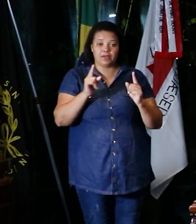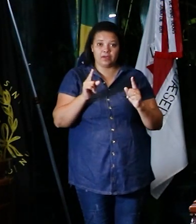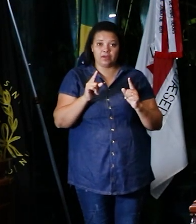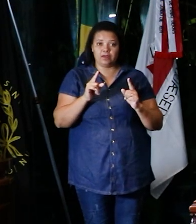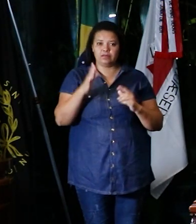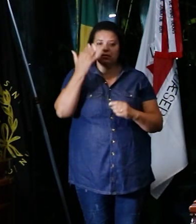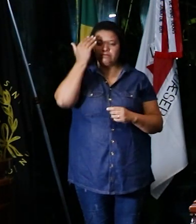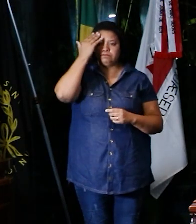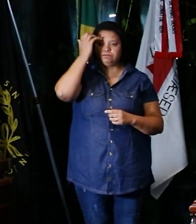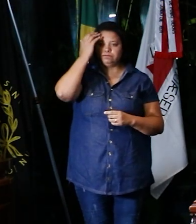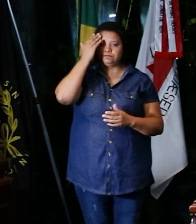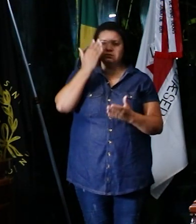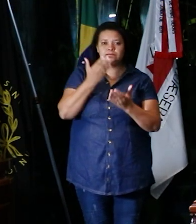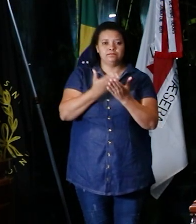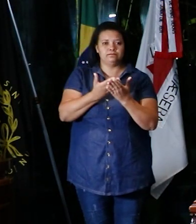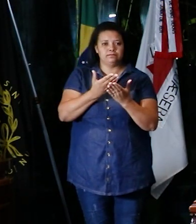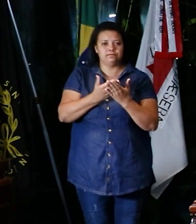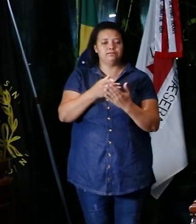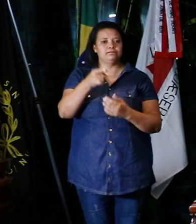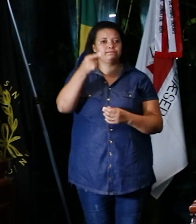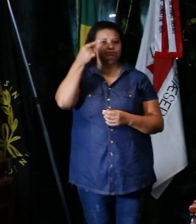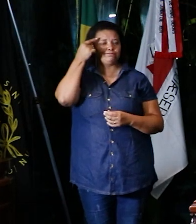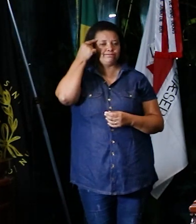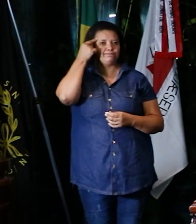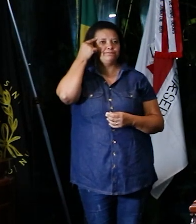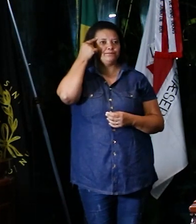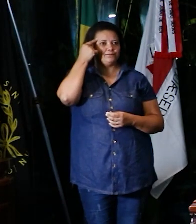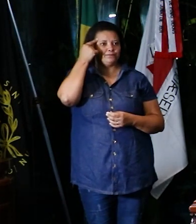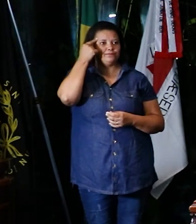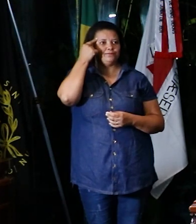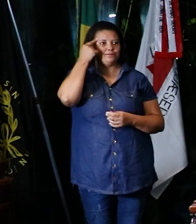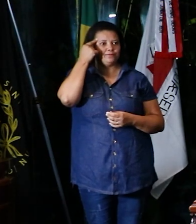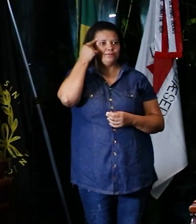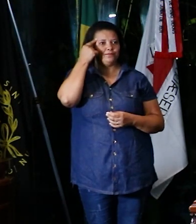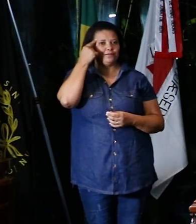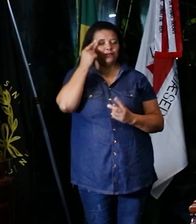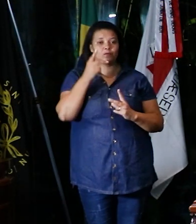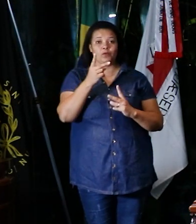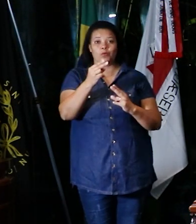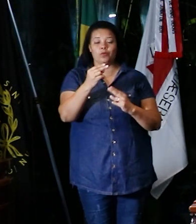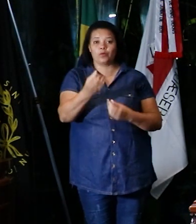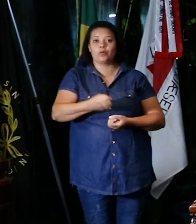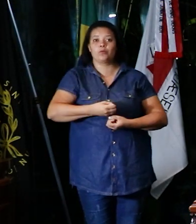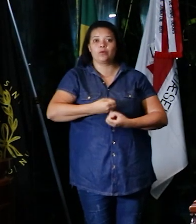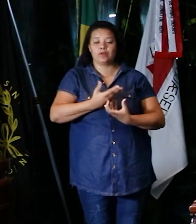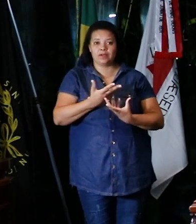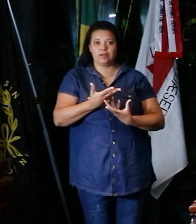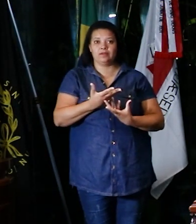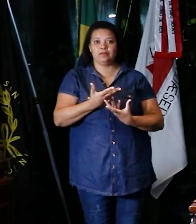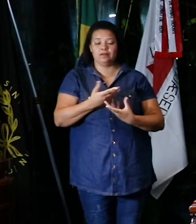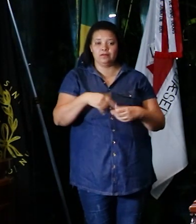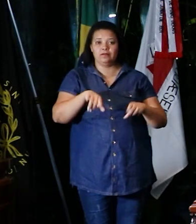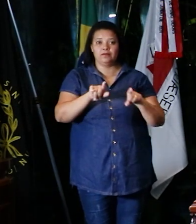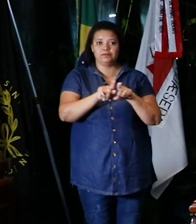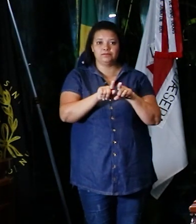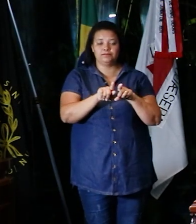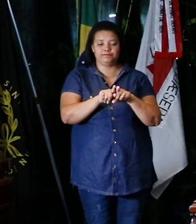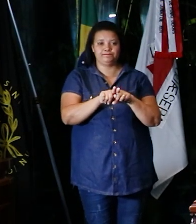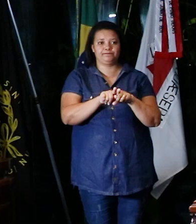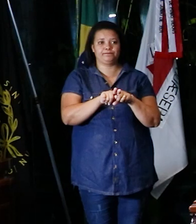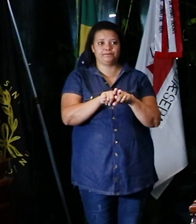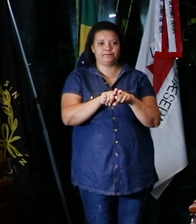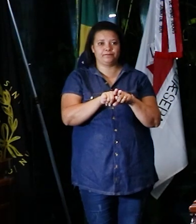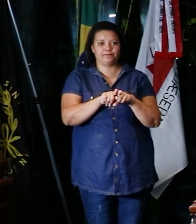estudioso, um grande pensador, né? Como poeta era medíocre. Mas